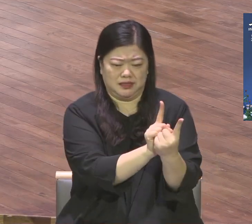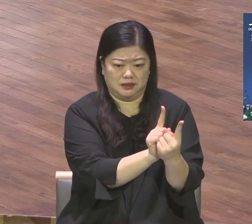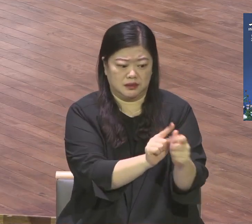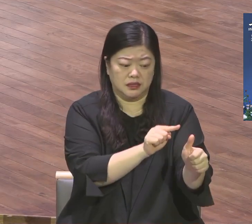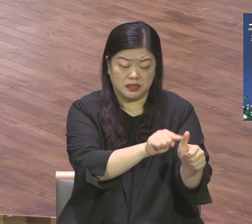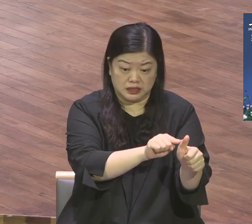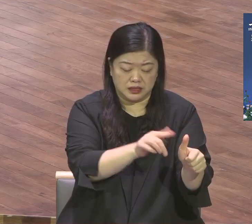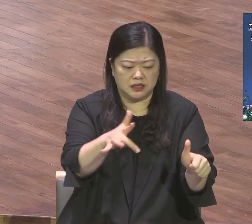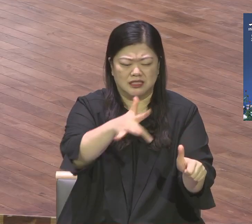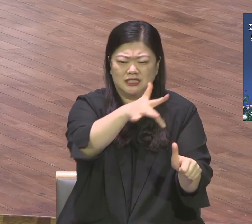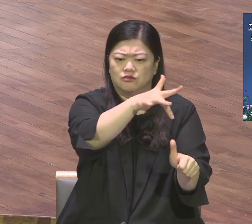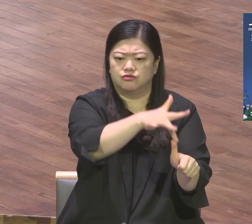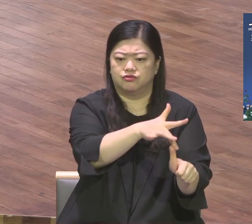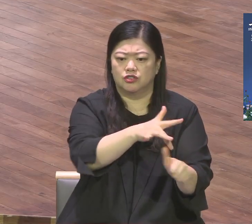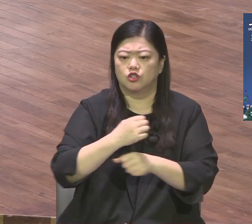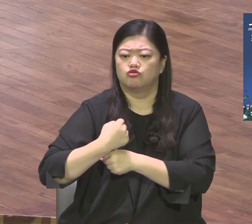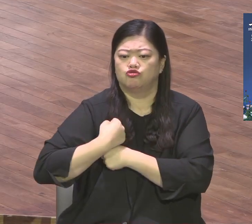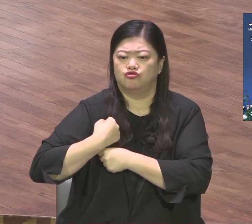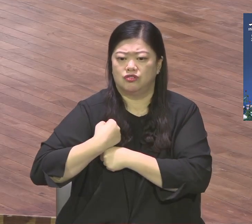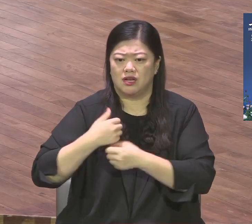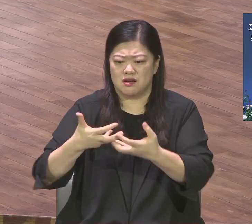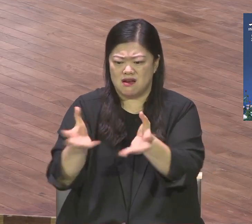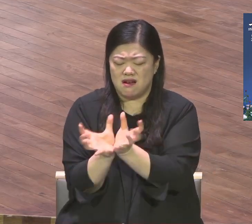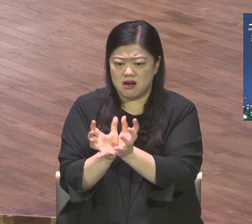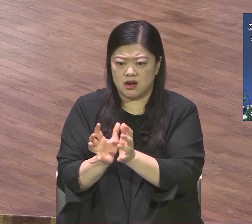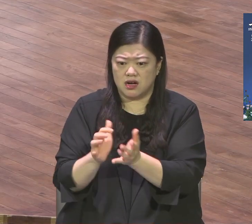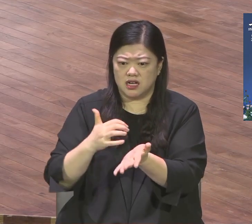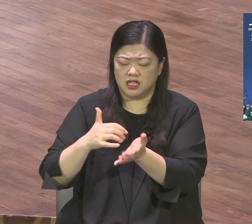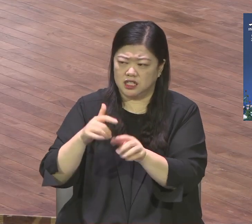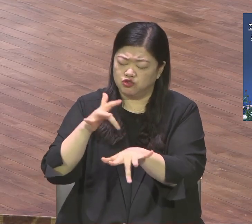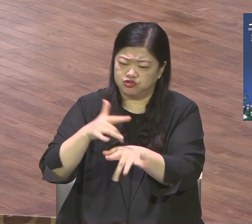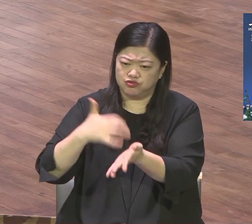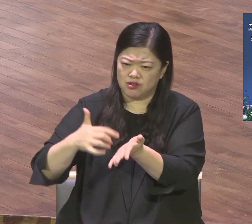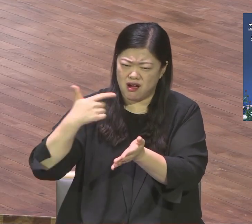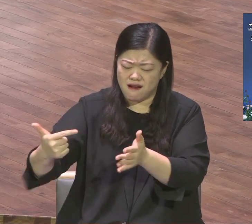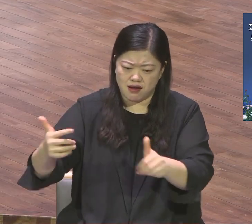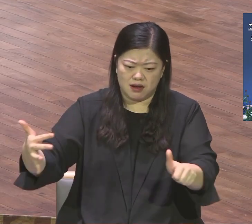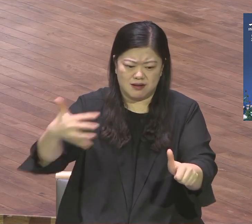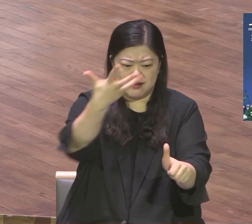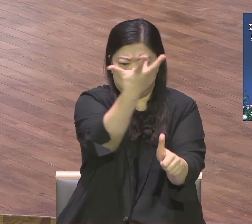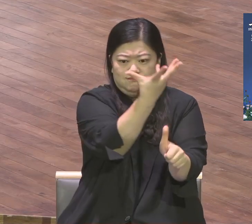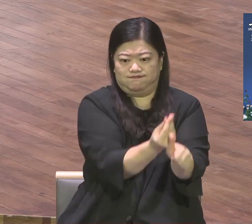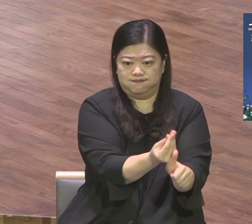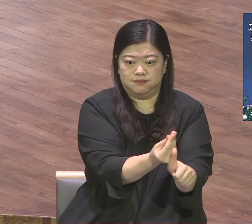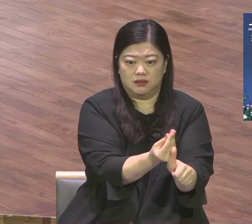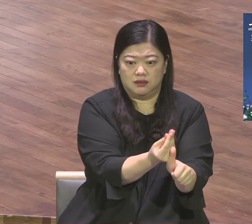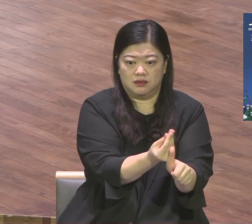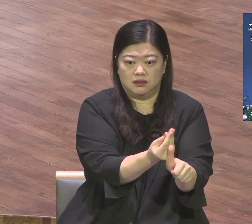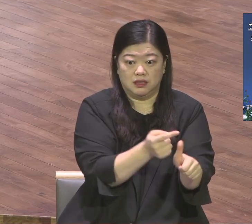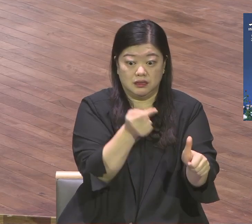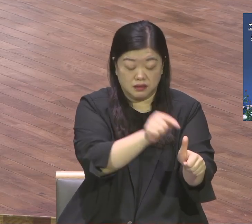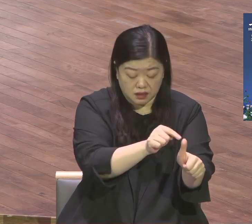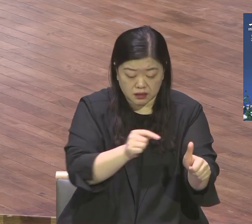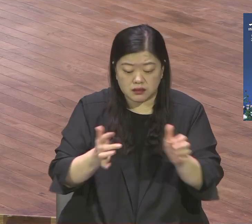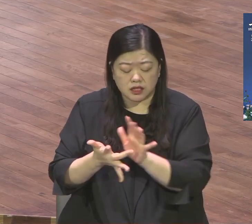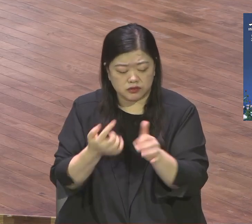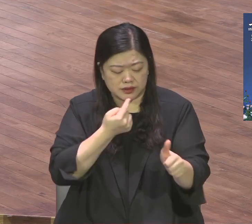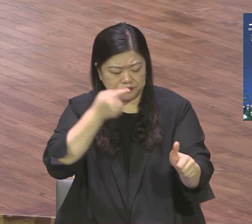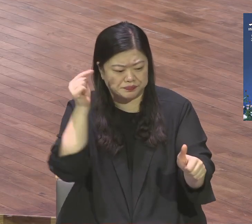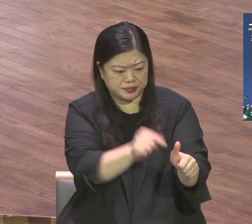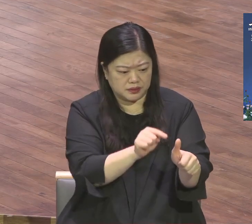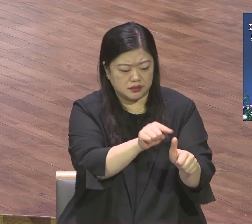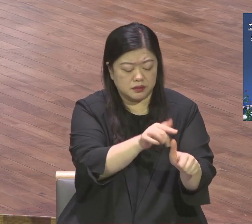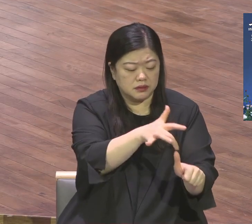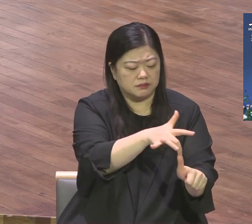나가고 멀쩡하게 무덤 사이에 살던 청년이 멀쩡하게 나가서 정상이 됐어요.